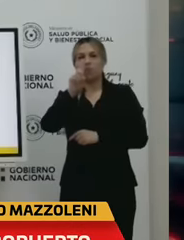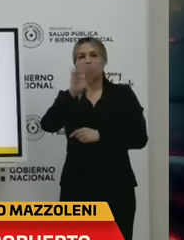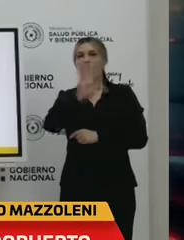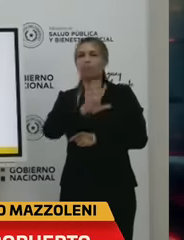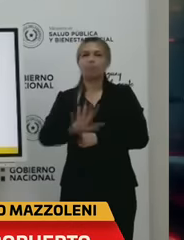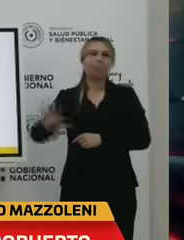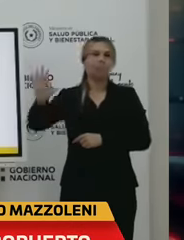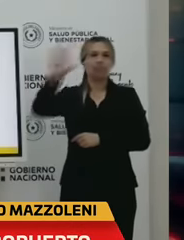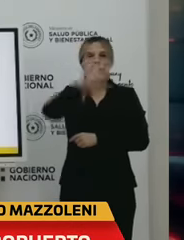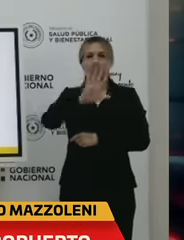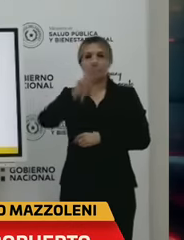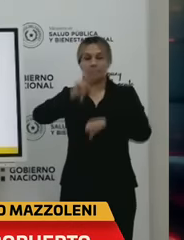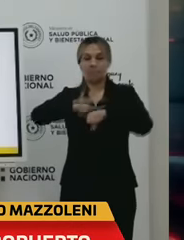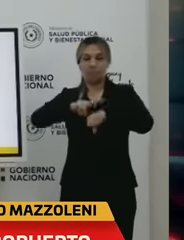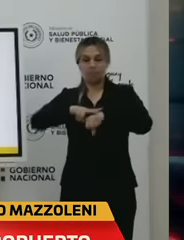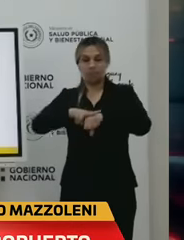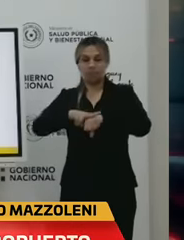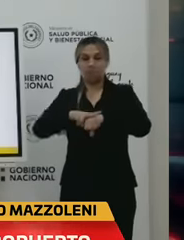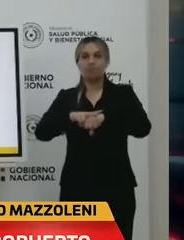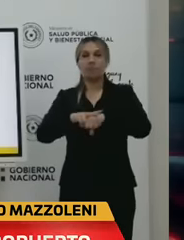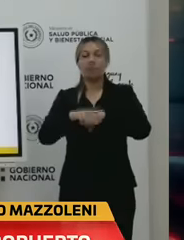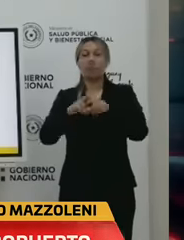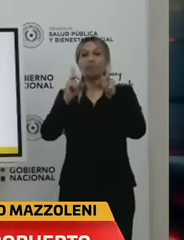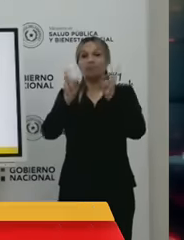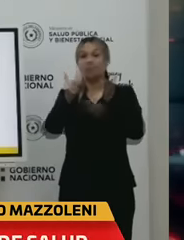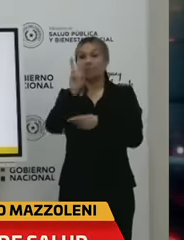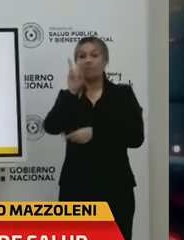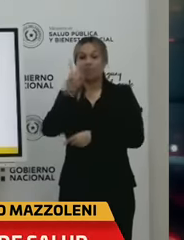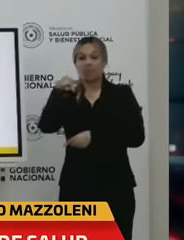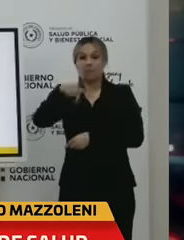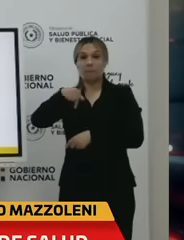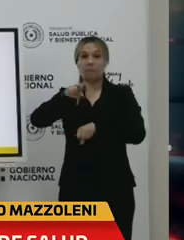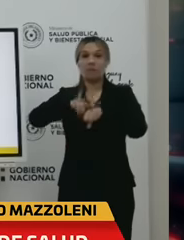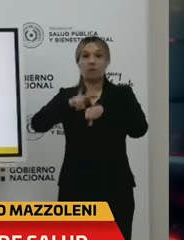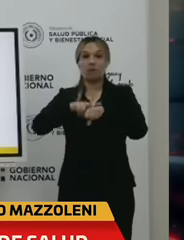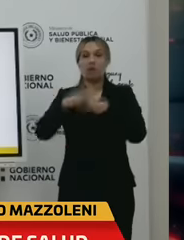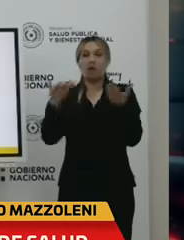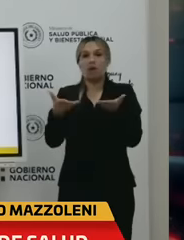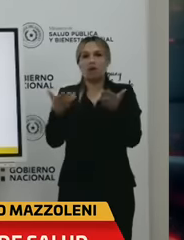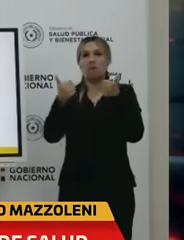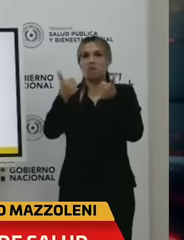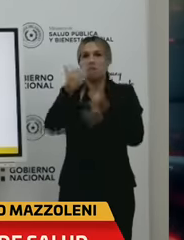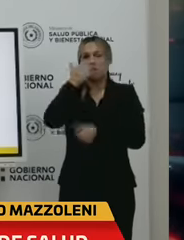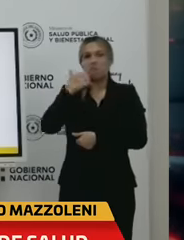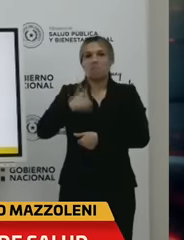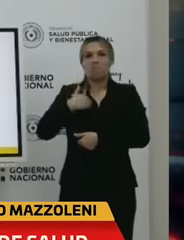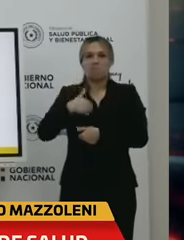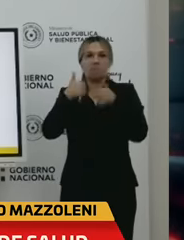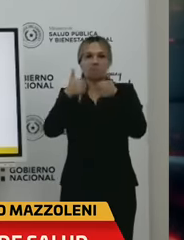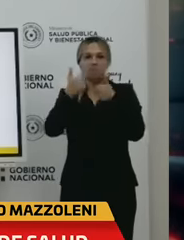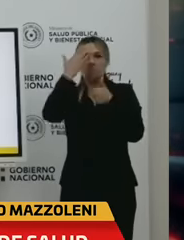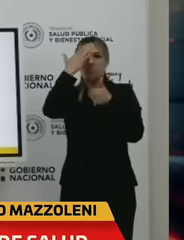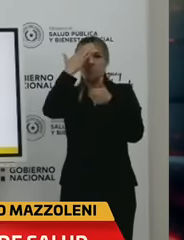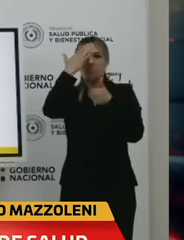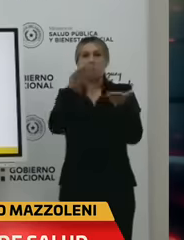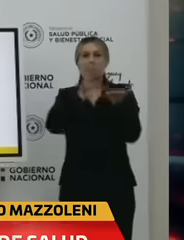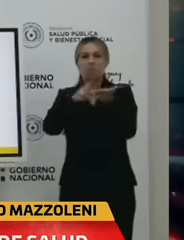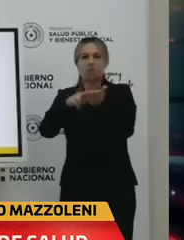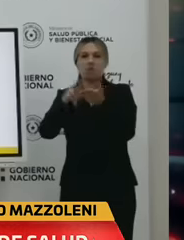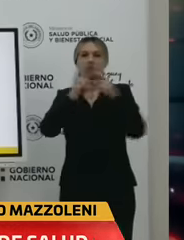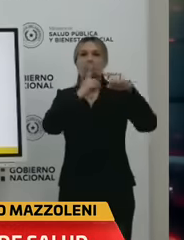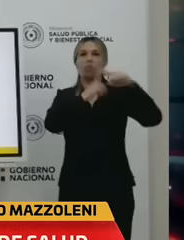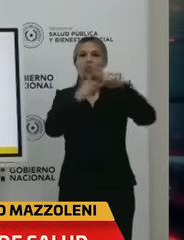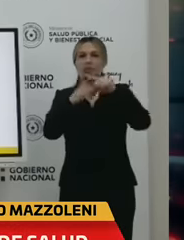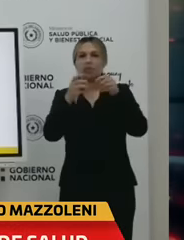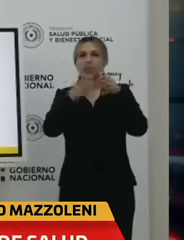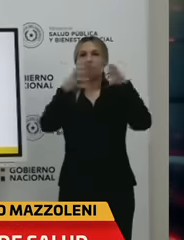país. Como pueden ver, todavía Paraguay está en una situación muy favorable desde el punto de vista de la tasa de letalidad y la tasa de